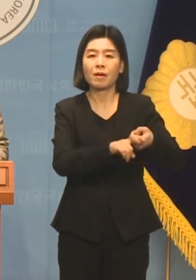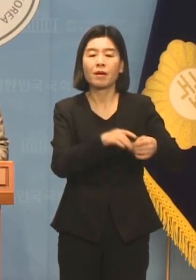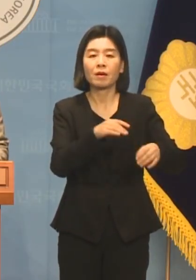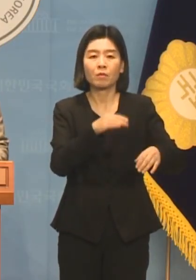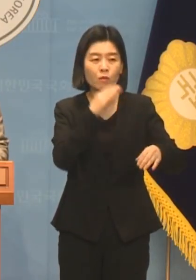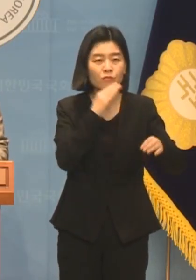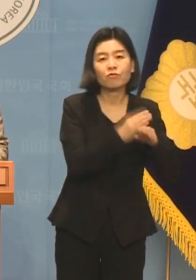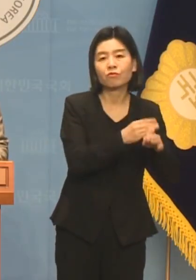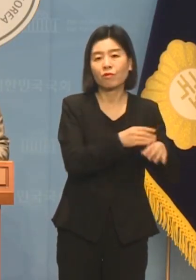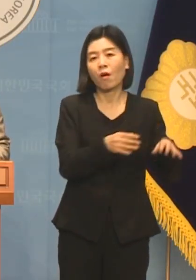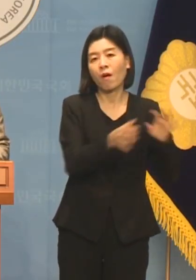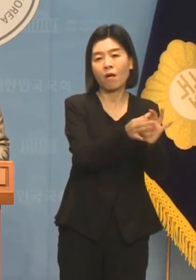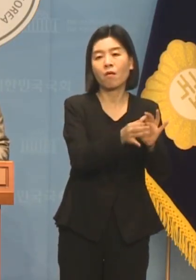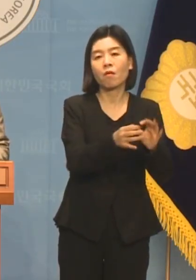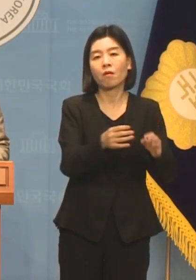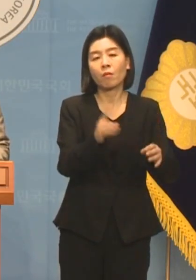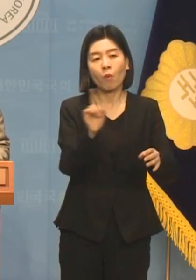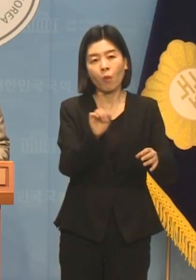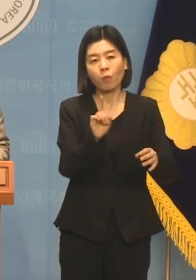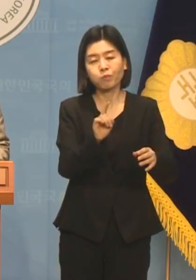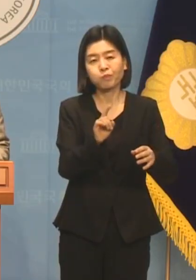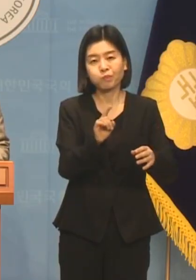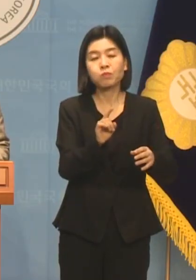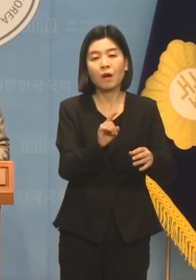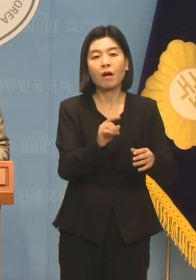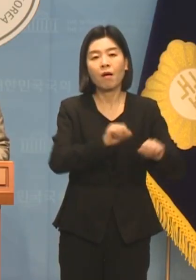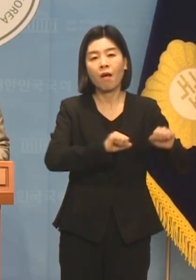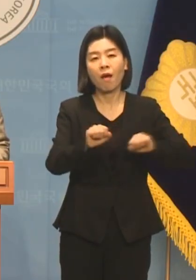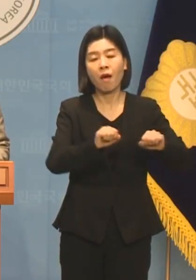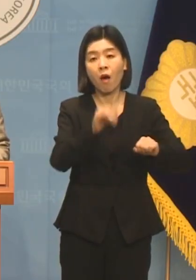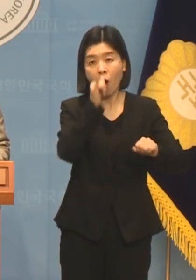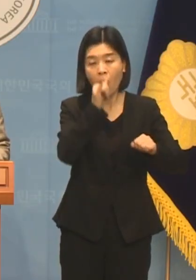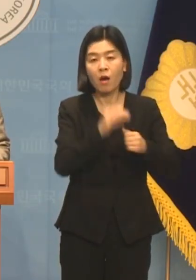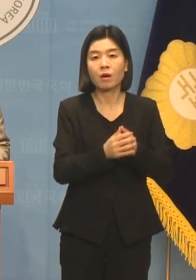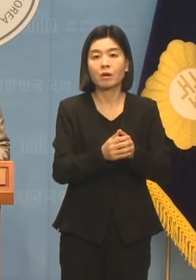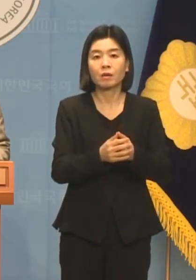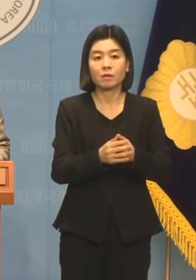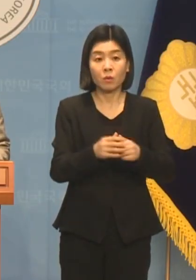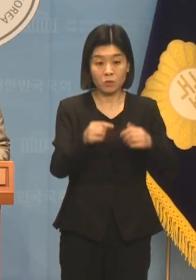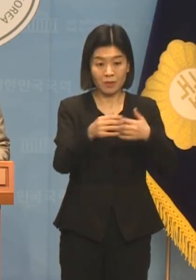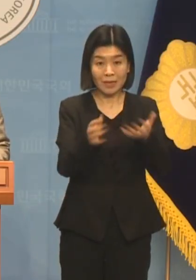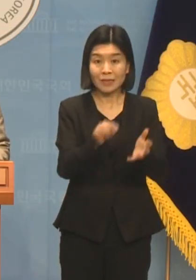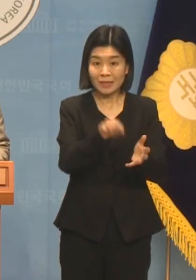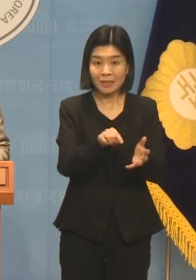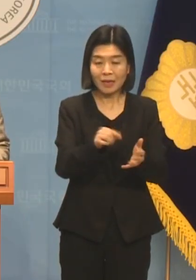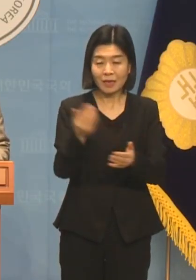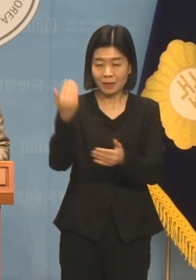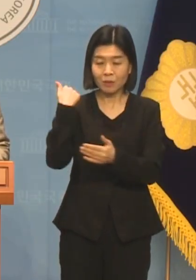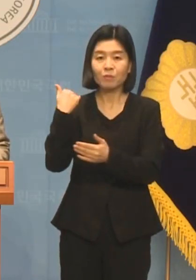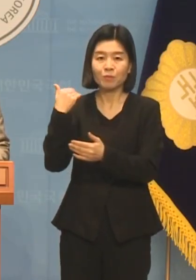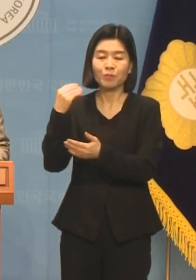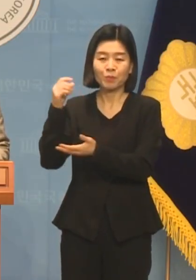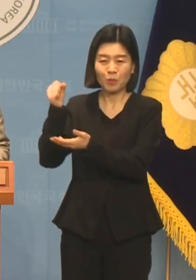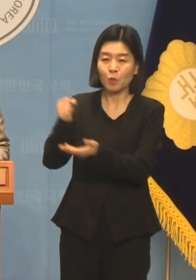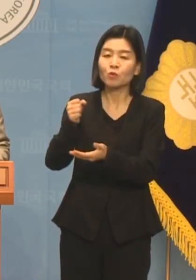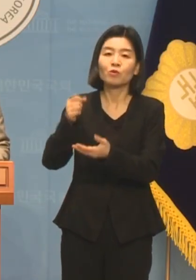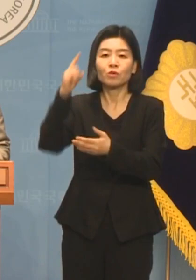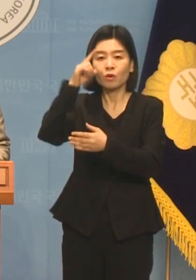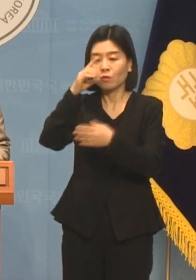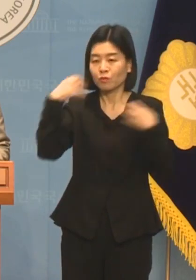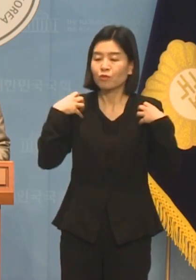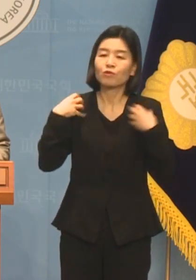전력이 있는 인사들이었습니다. 또한 이들 단체는 앞서 말씀드린 것처럼 보수 정권 퇴진, 반미 시위